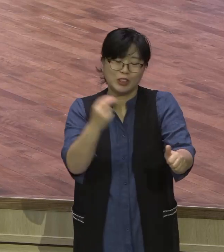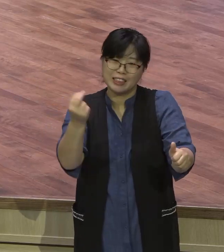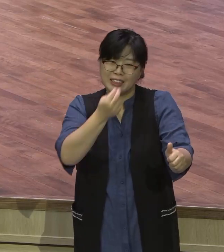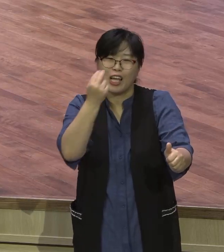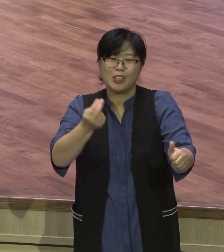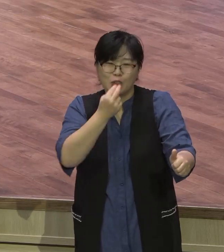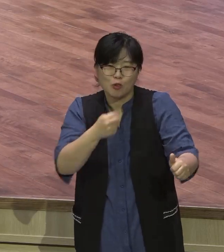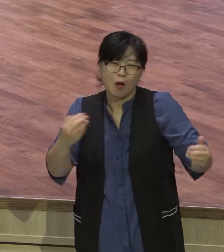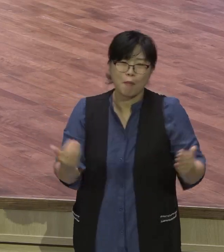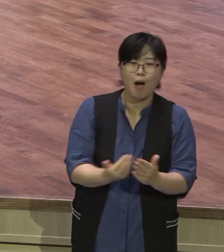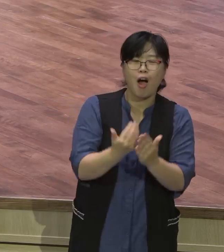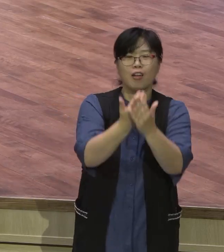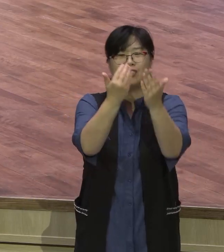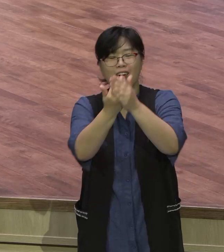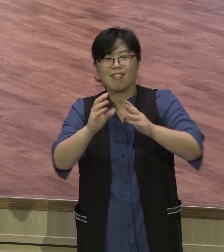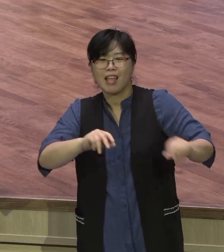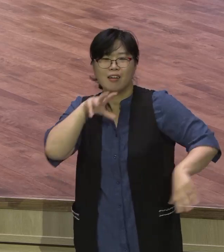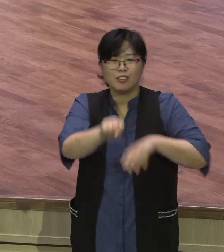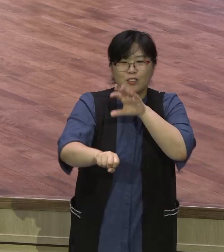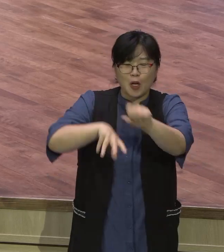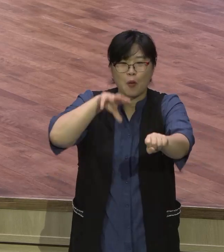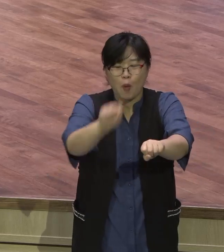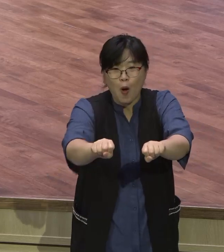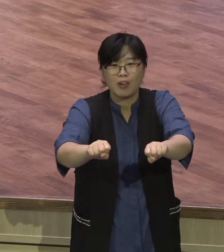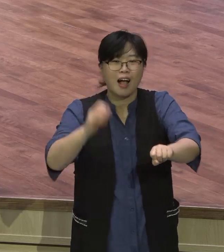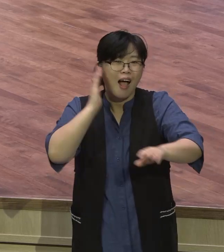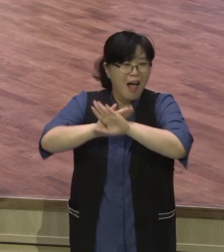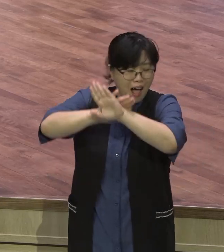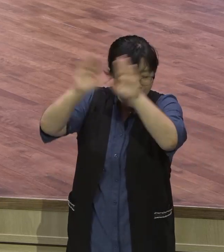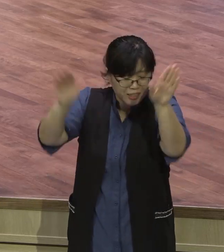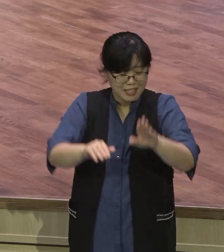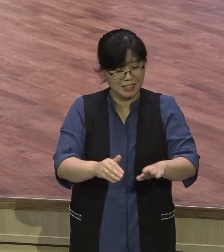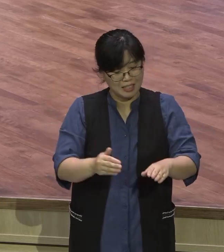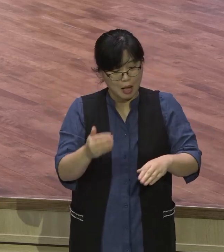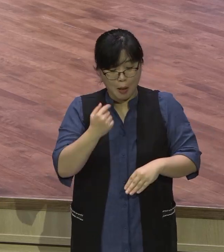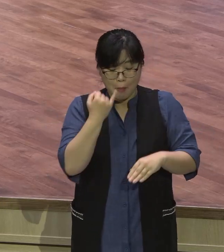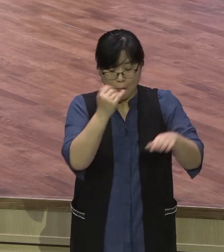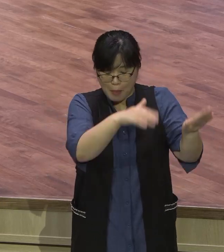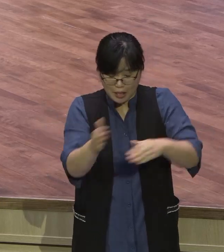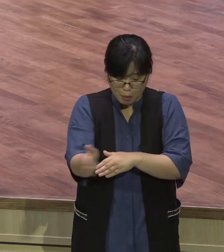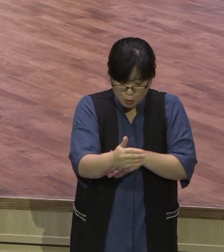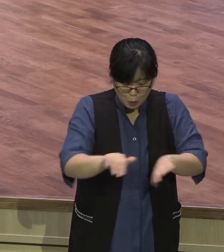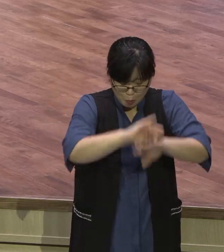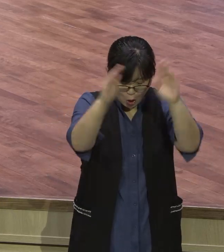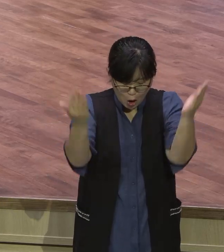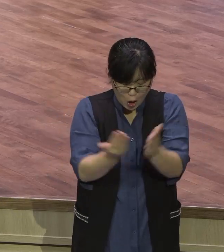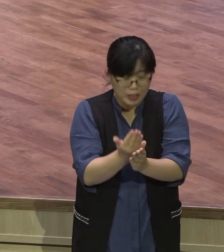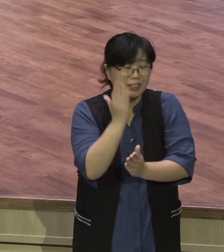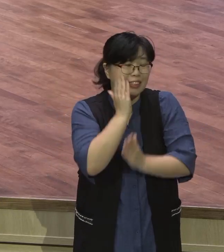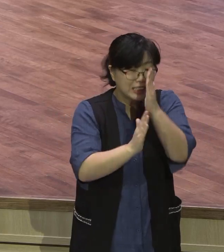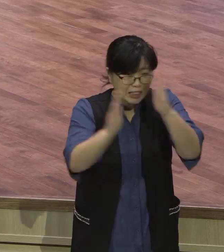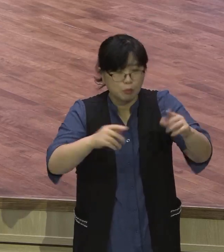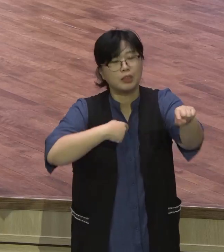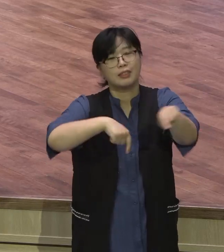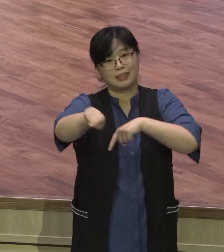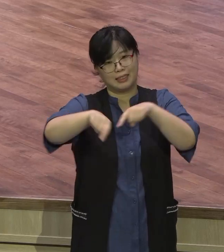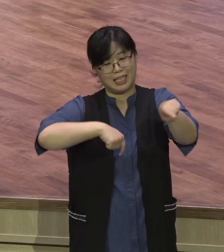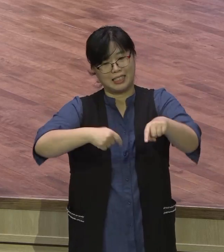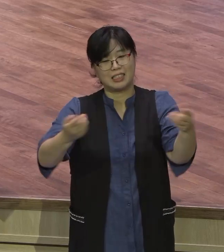충만하라. 땅을 정복하라. 바다의 물고기와 하늘의 새와 땅에 움직이는 모든 생물을 다스리라 하신지라.